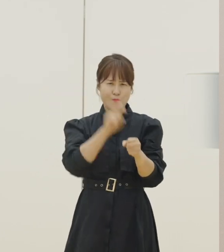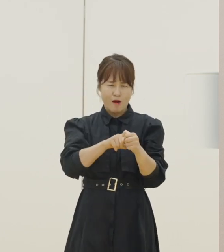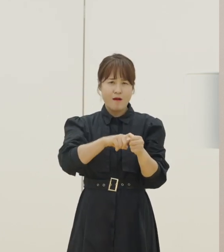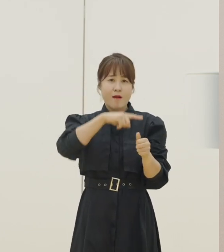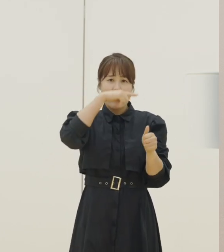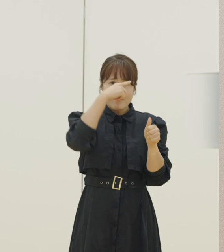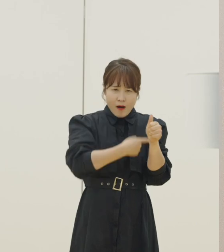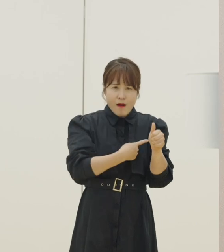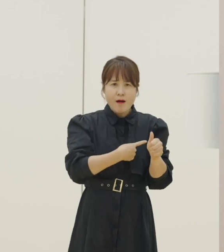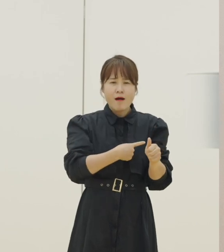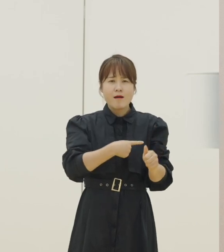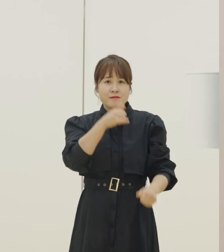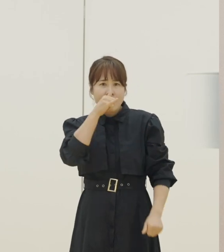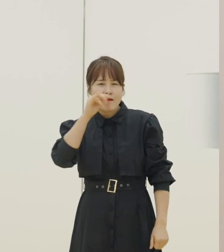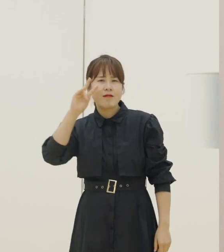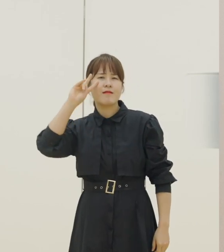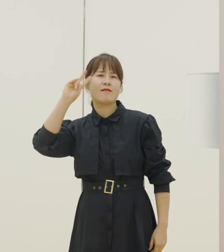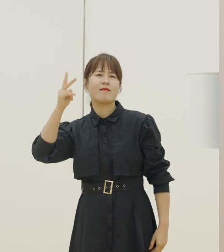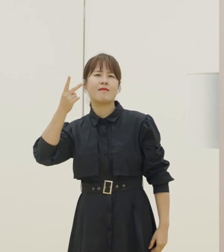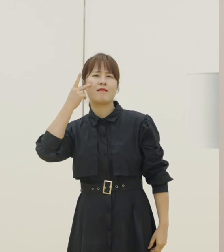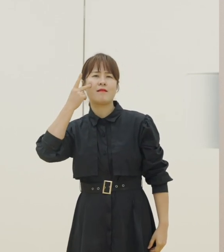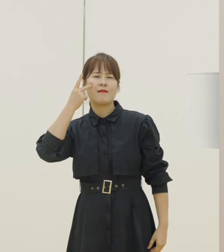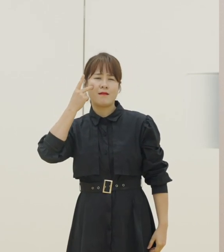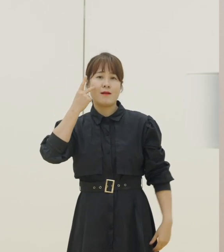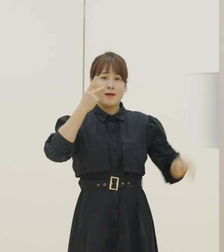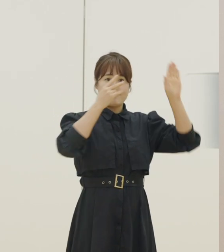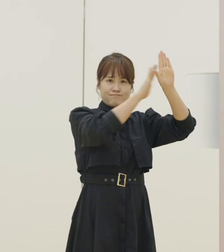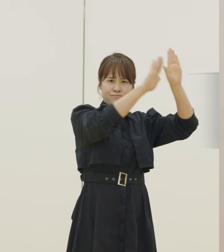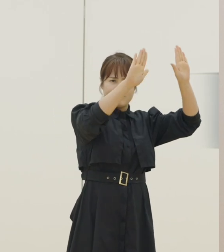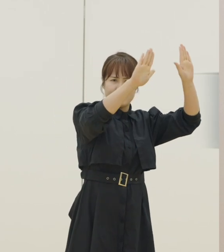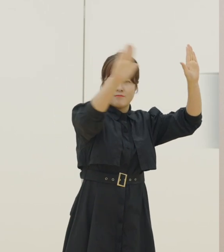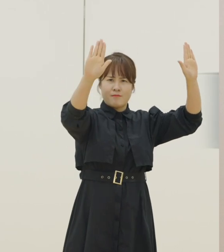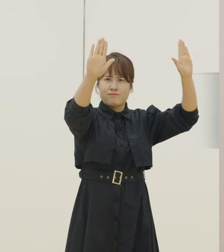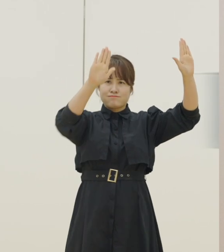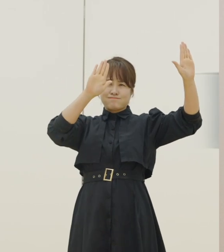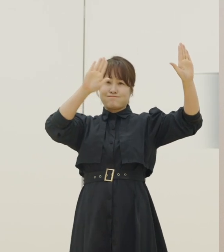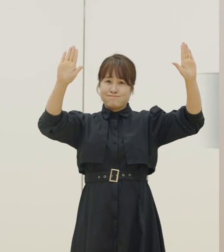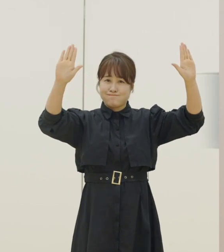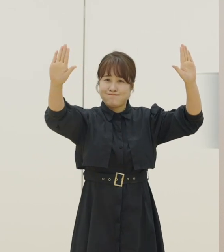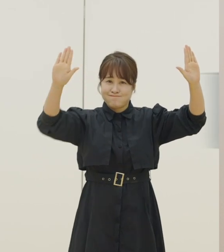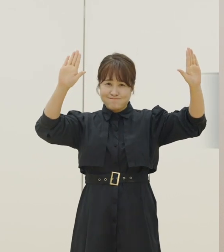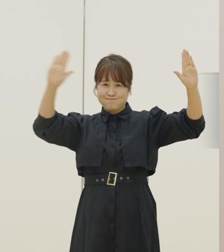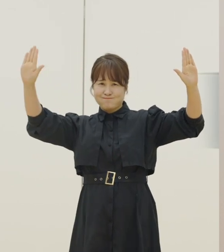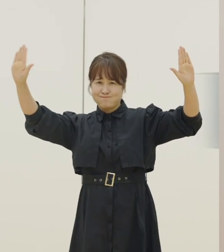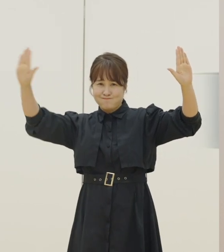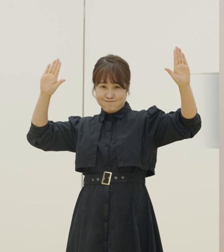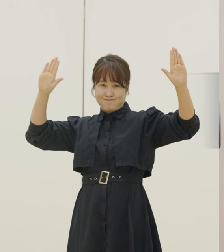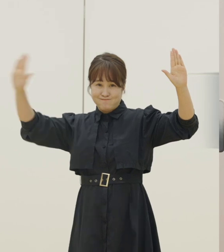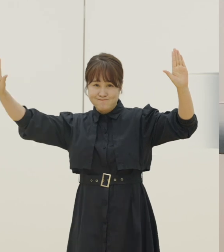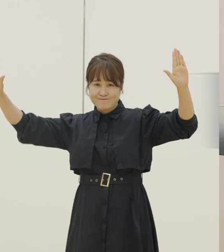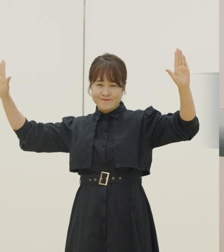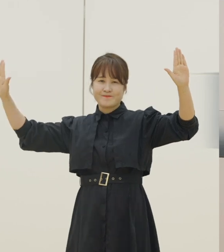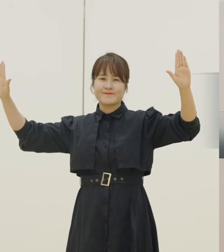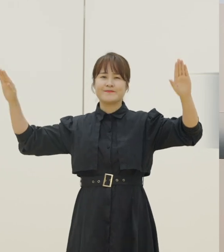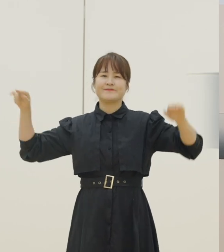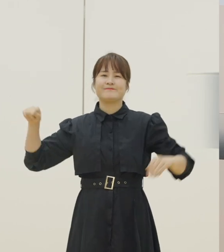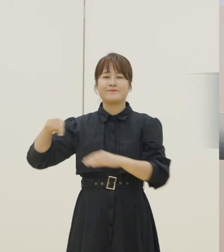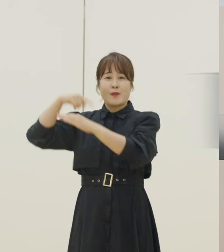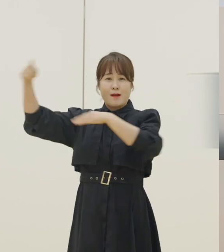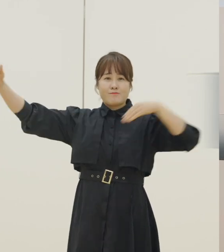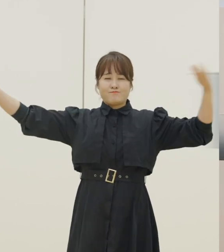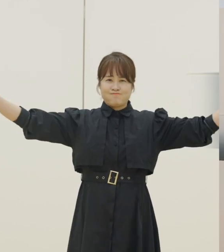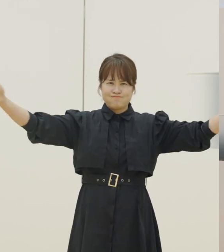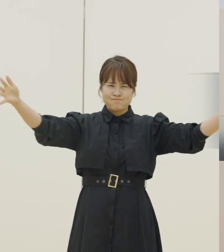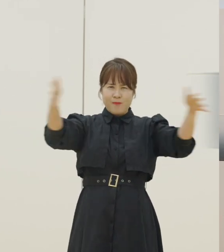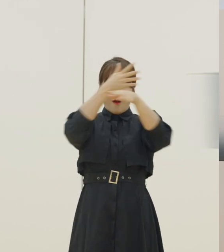캔버스가 있음을 해서 그 벽을 띄고 또 옆으로 또 주변 벽을 다시 보게 되고 저 바깥 벽도 보게